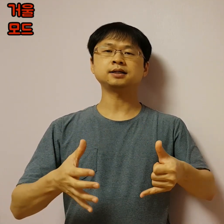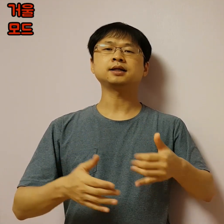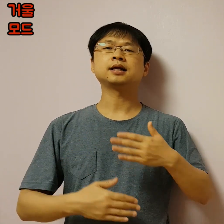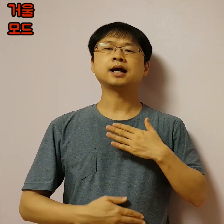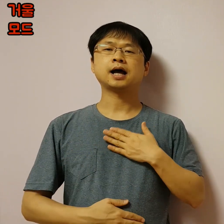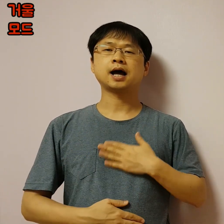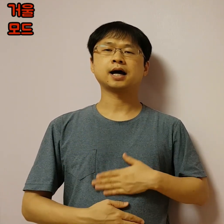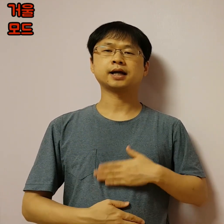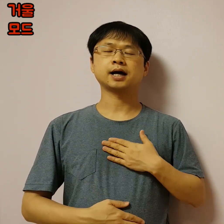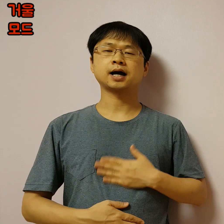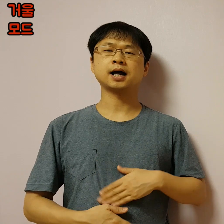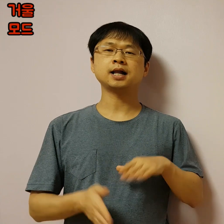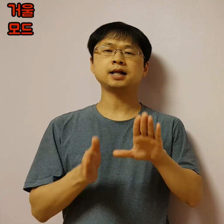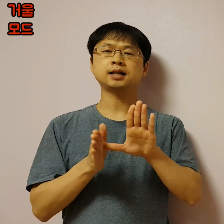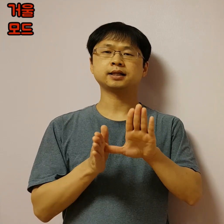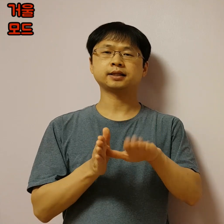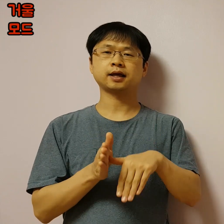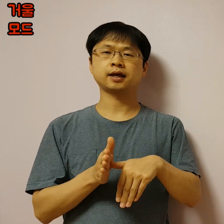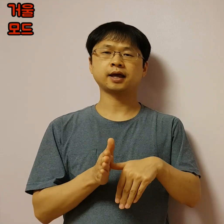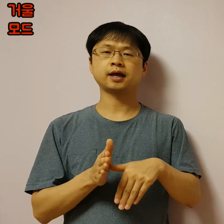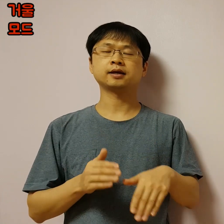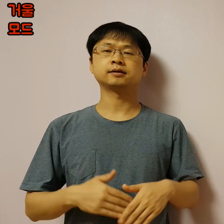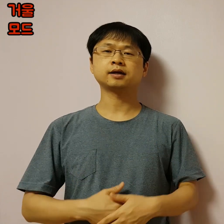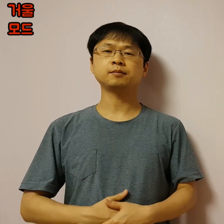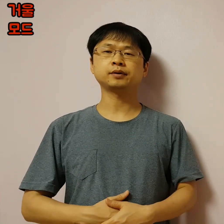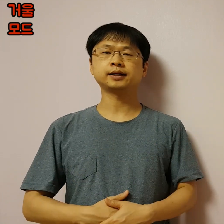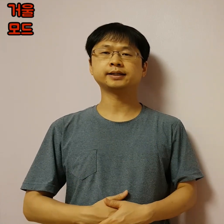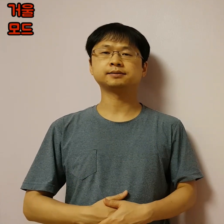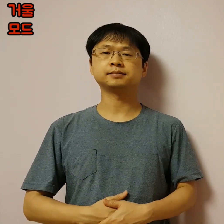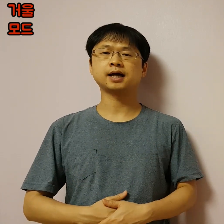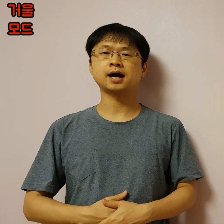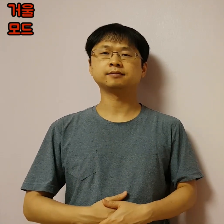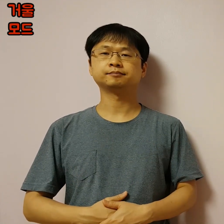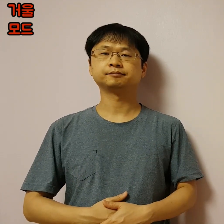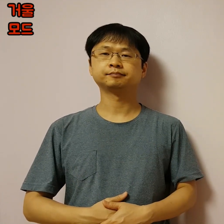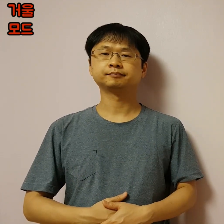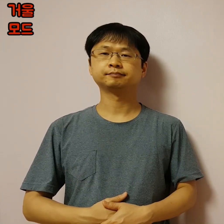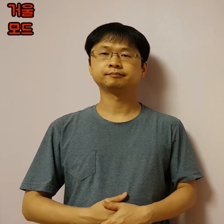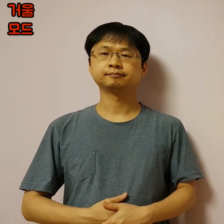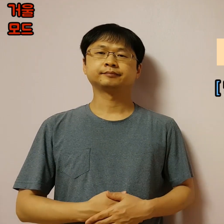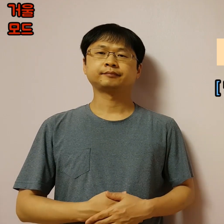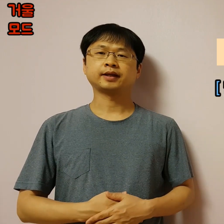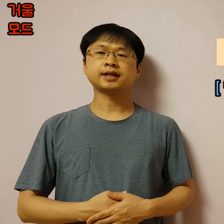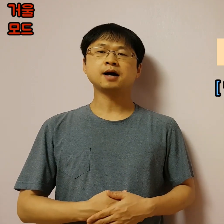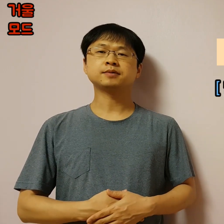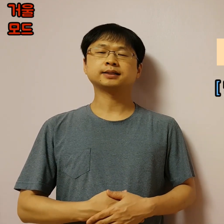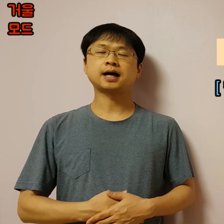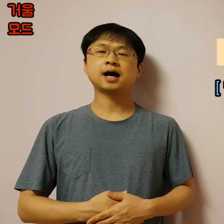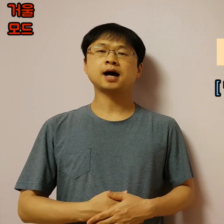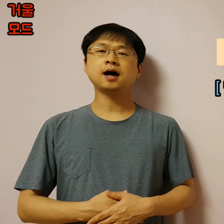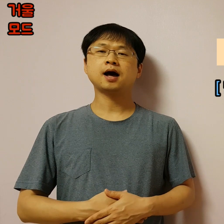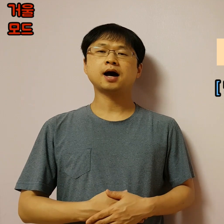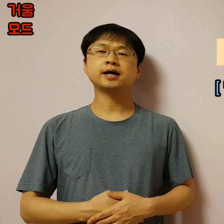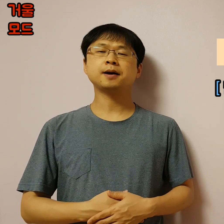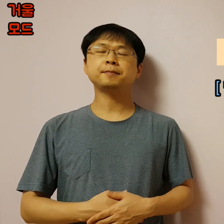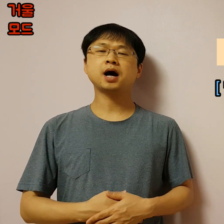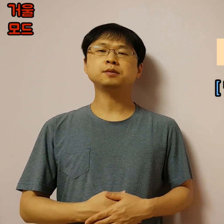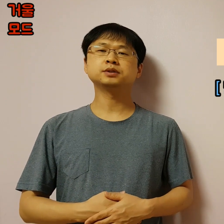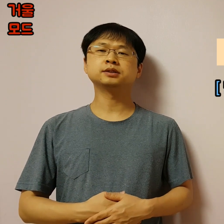세상을 알아갈 때 이렇게 표현하였습니다. 네, 다음 가사, 하얀